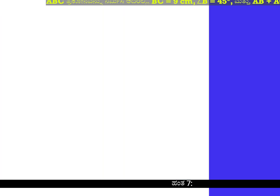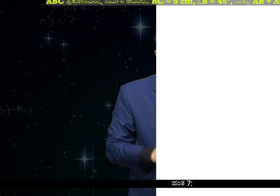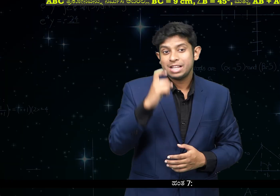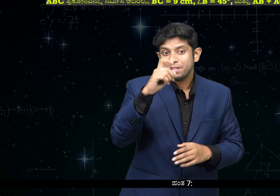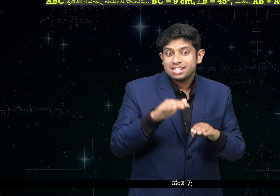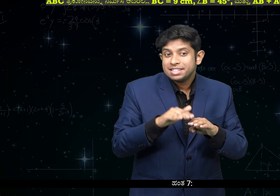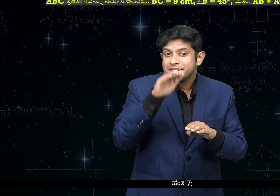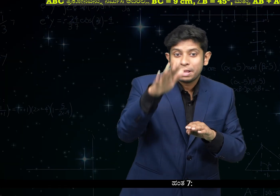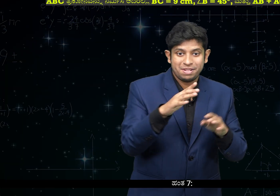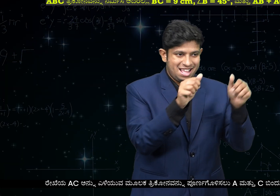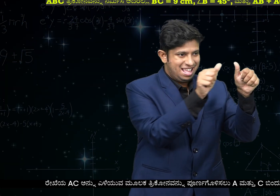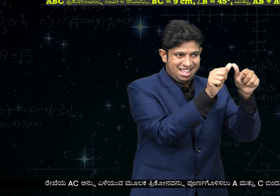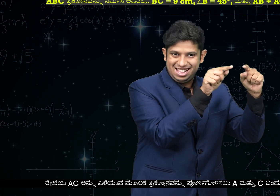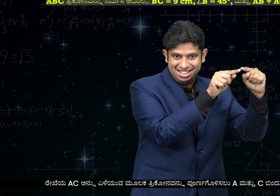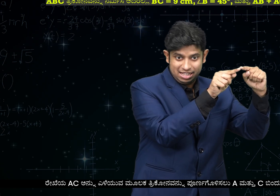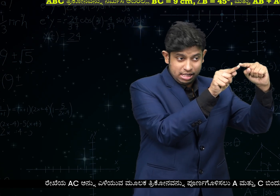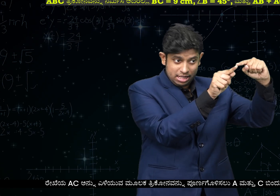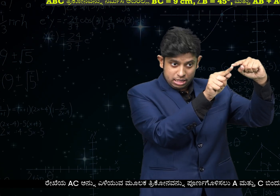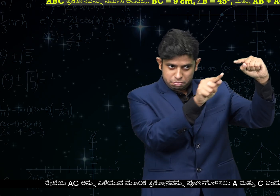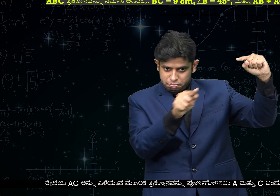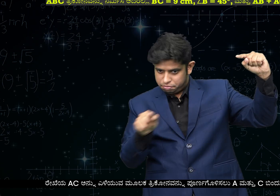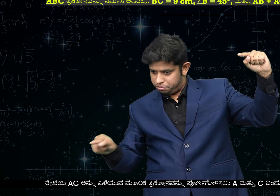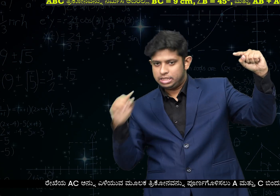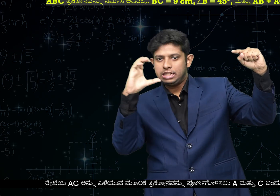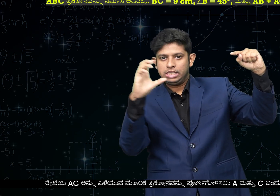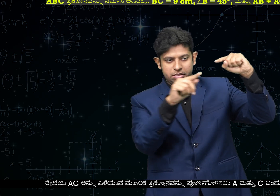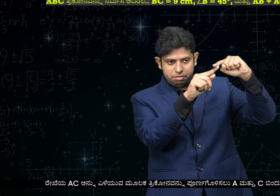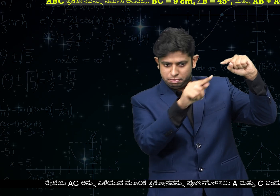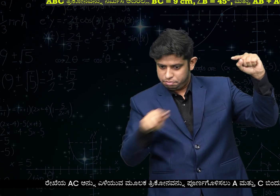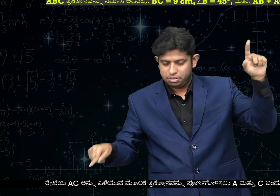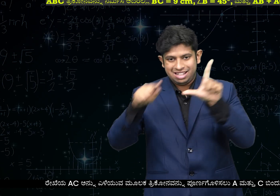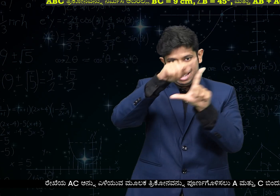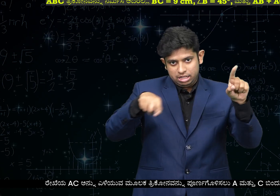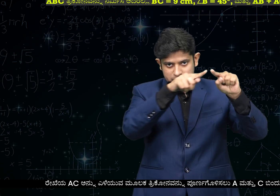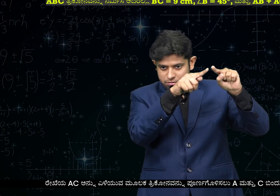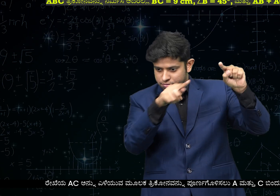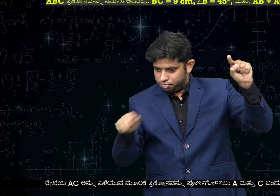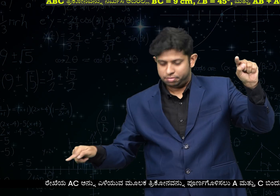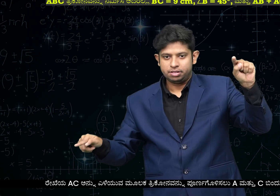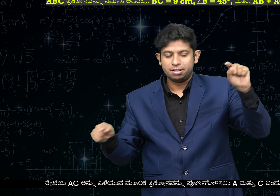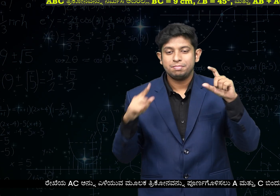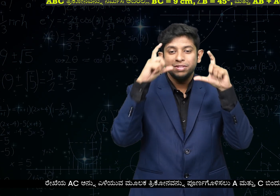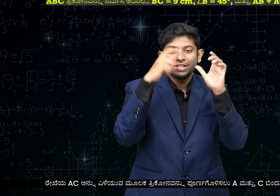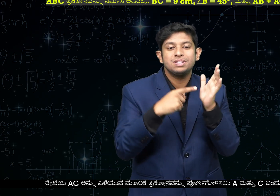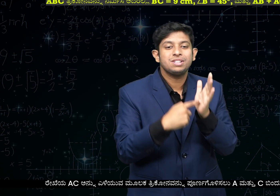ಹಂತ 7. ರೇಖೆಯ ಎಸಿಯನ್ನು ಎಳೆಯುವ ಮೂಲಕ ತ್ರಿಕೋನವನ್ನು ಸಂಪೂರ್ಣಗೊಳಿಸಲು ಎ ಮತ್ತು ಸಿ ಬಿಂದುಗಳನ್ನು